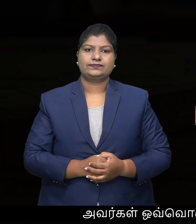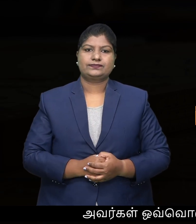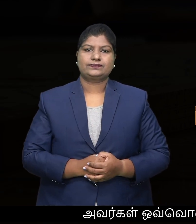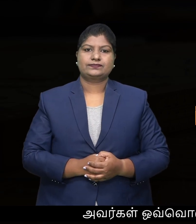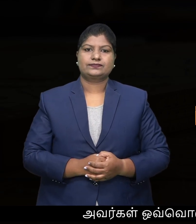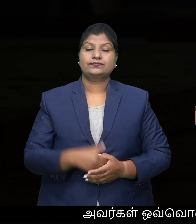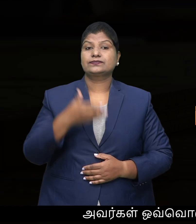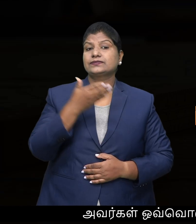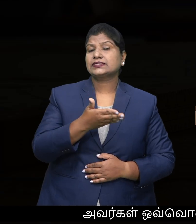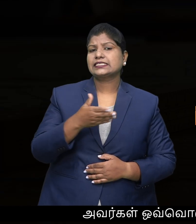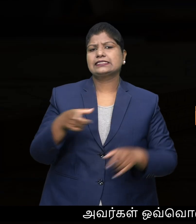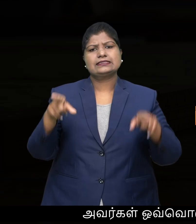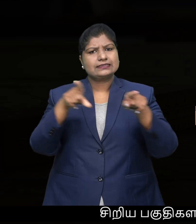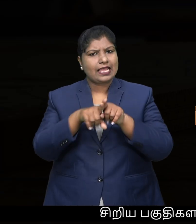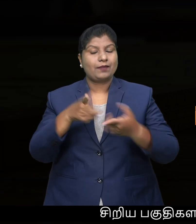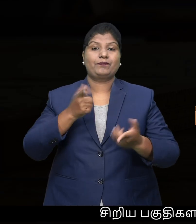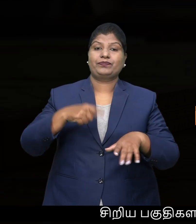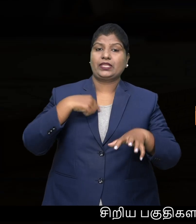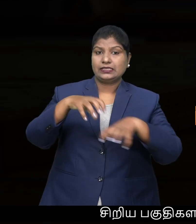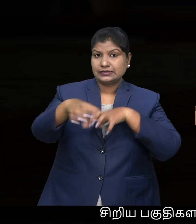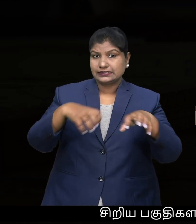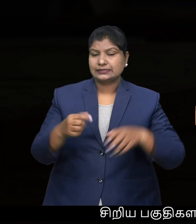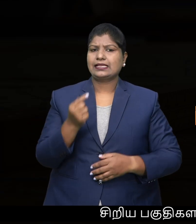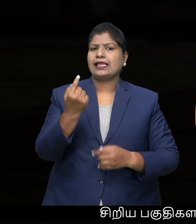அவர்கள் ஒவ்வொரு அங்குலத்தையும் சிறிய பகுதிகளாக